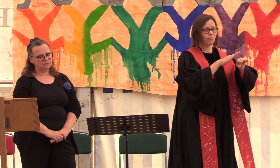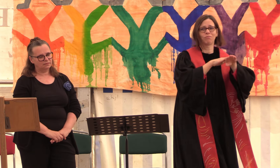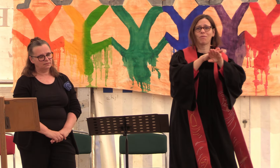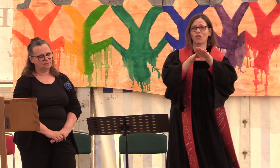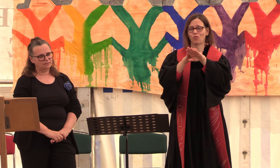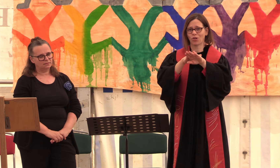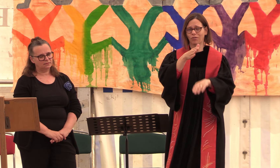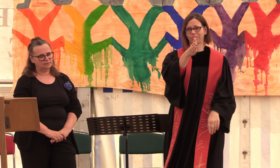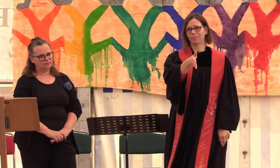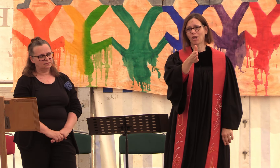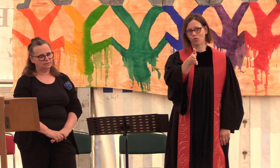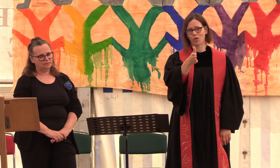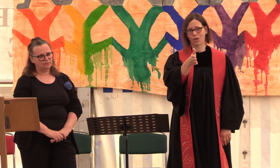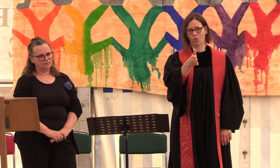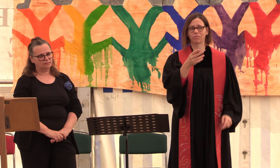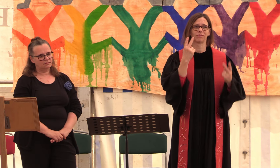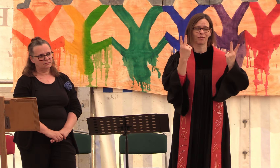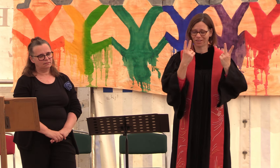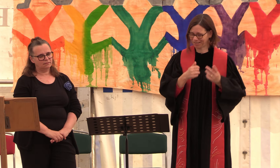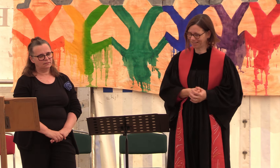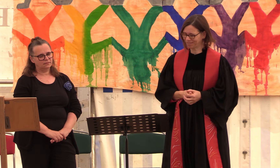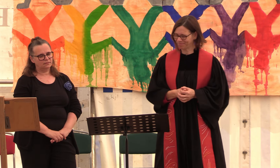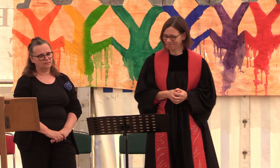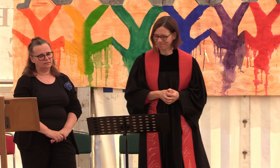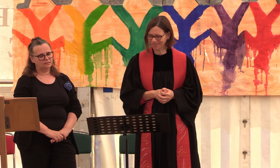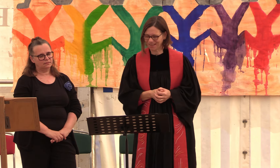den Fehler wieder gut zu machen und um Entschuldigung zu bitten.